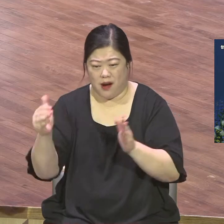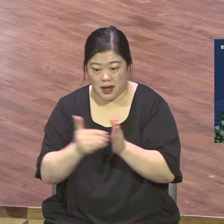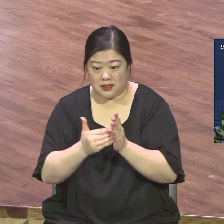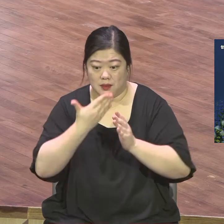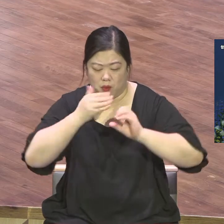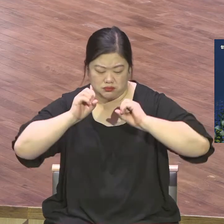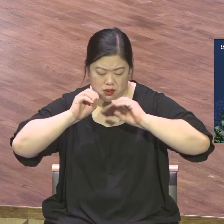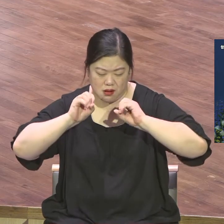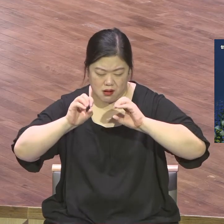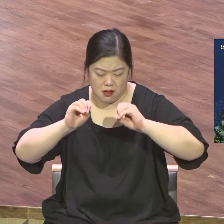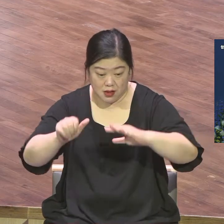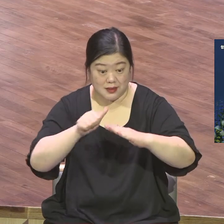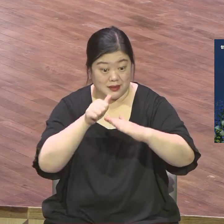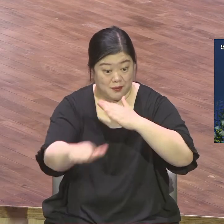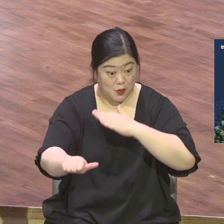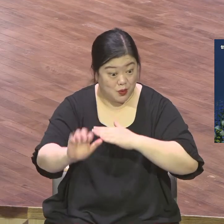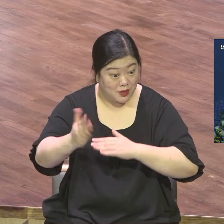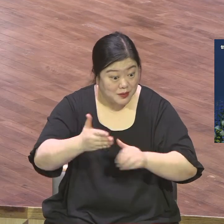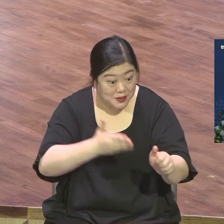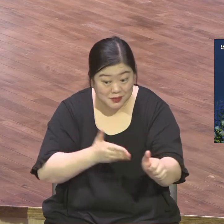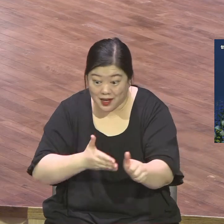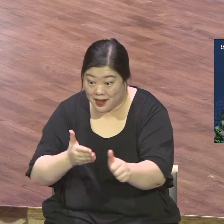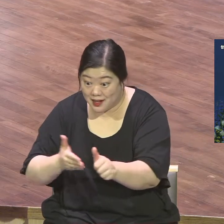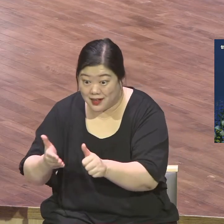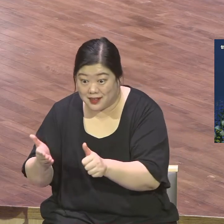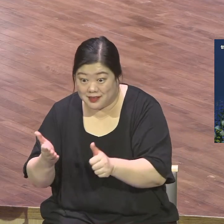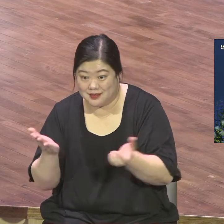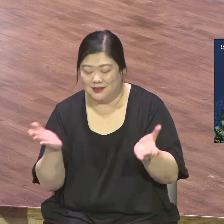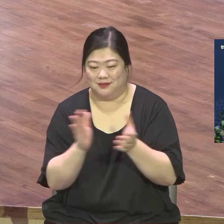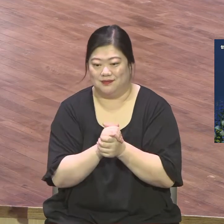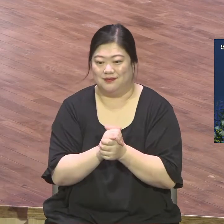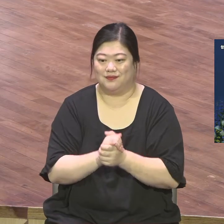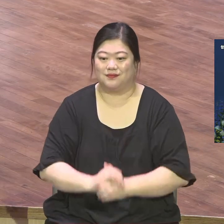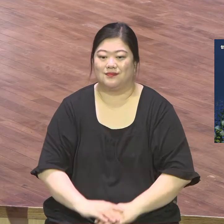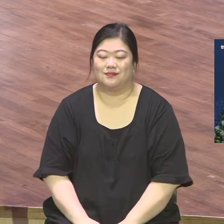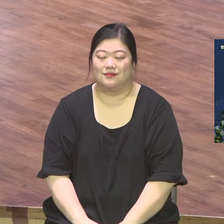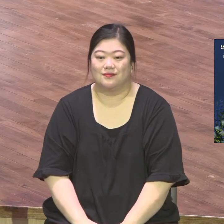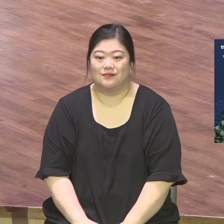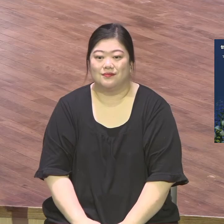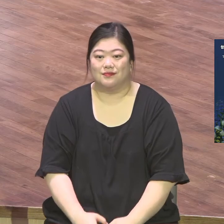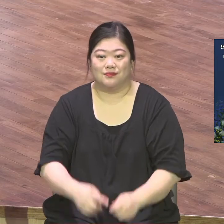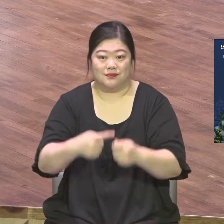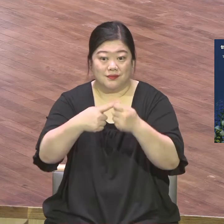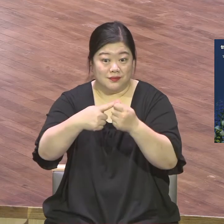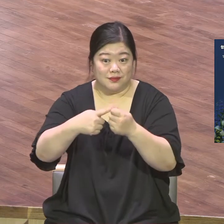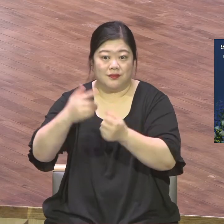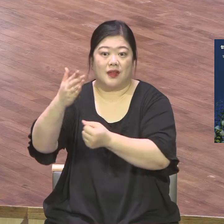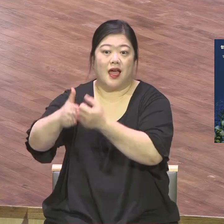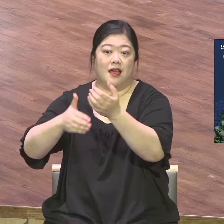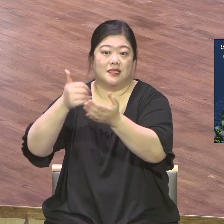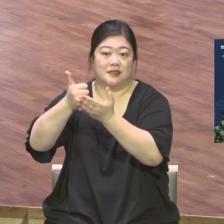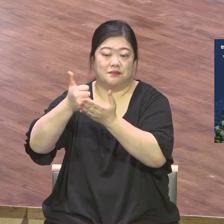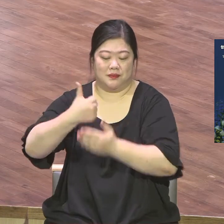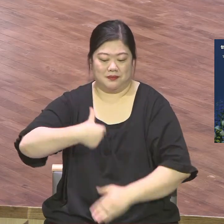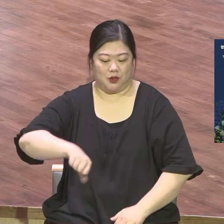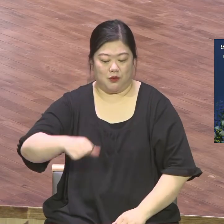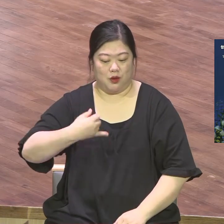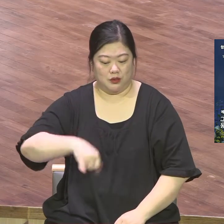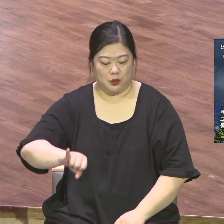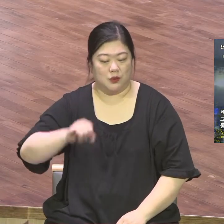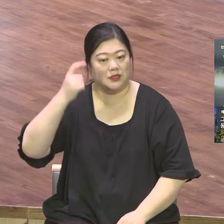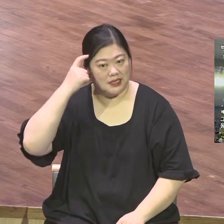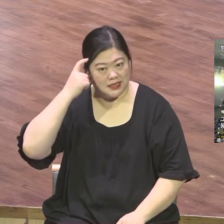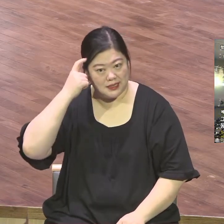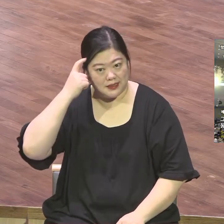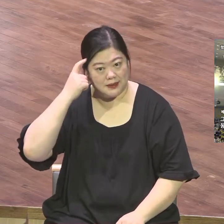다 되시기를 주님의 이름으로 축복합니다. 그럼 첫째로 하나님의 권속의식입니다.